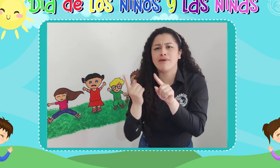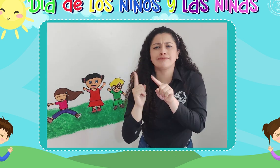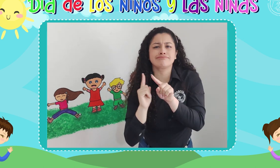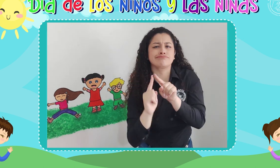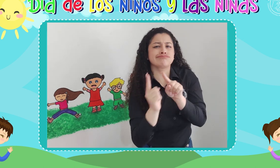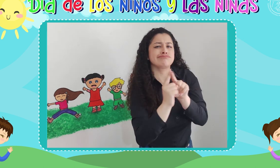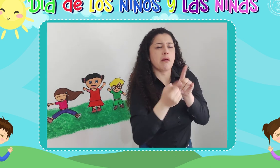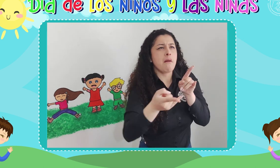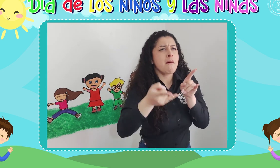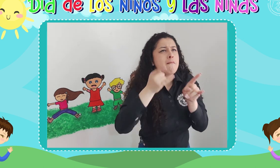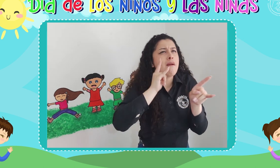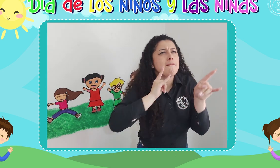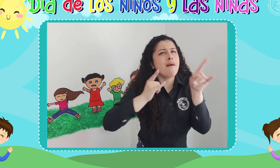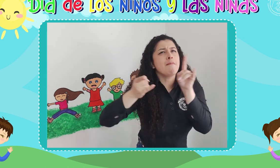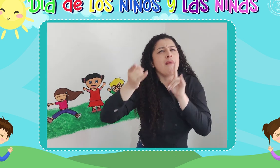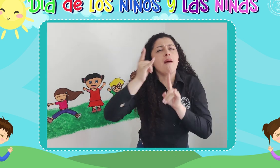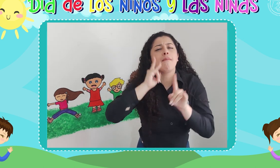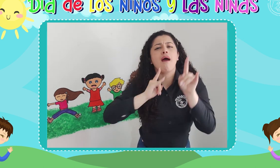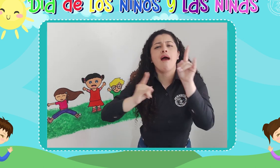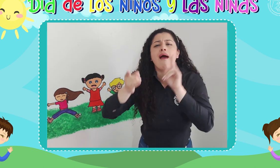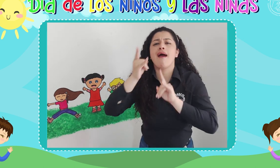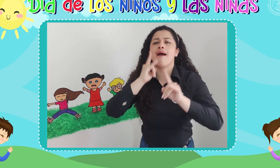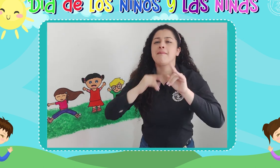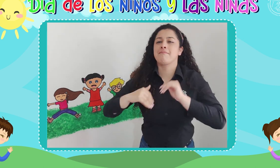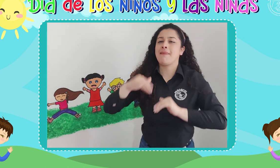señas.